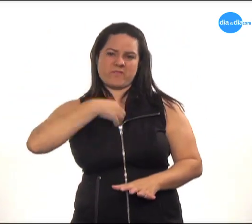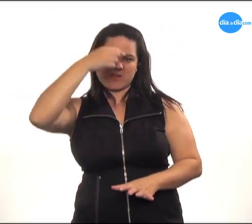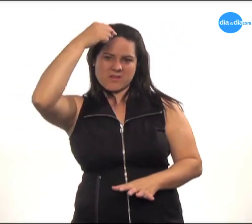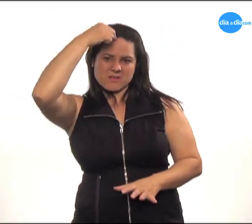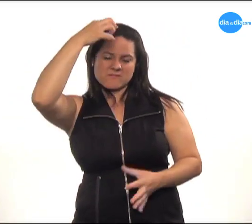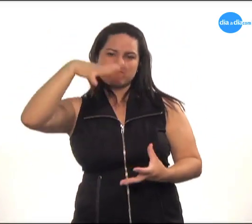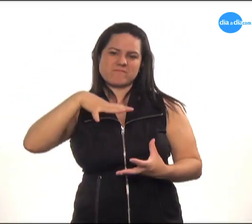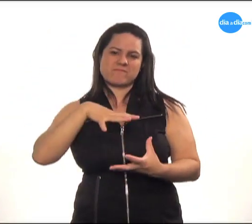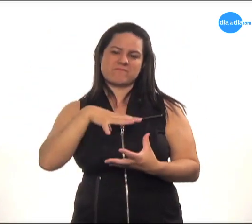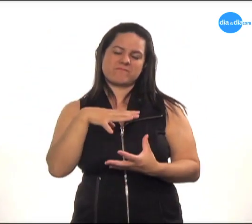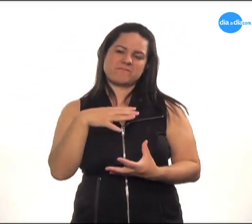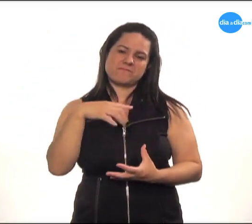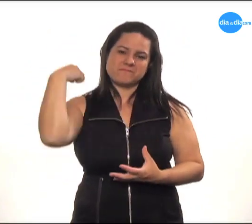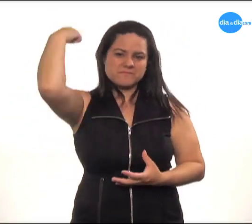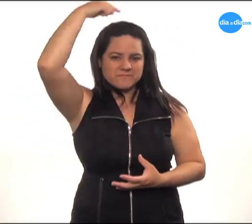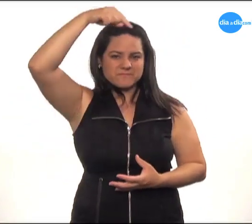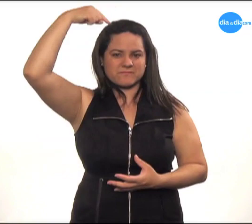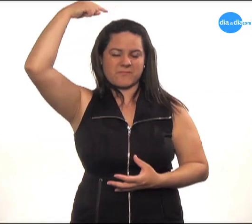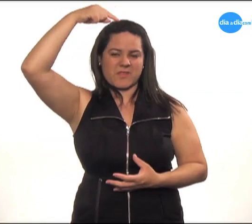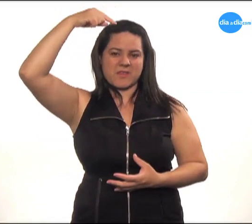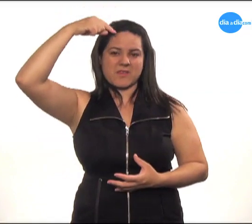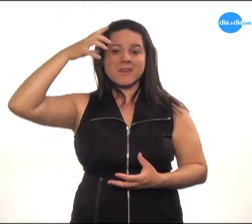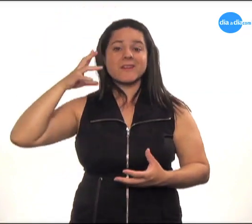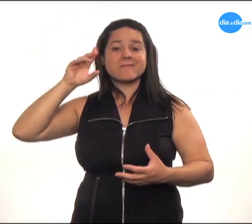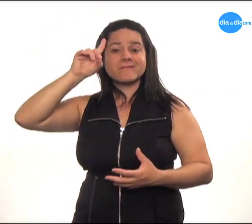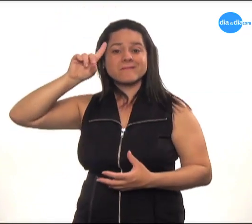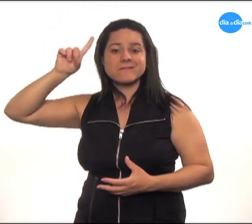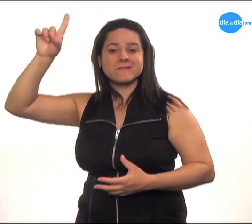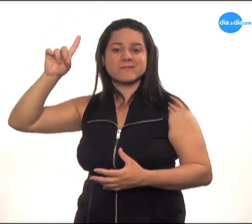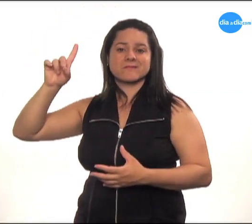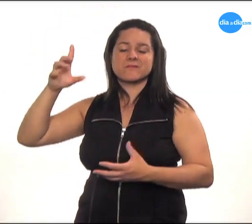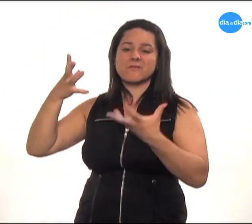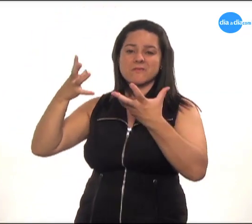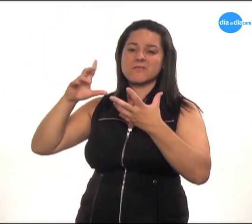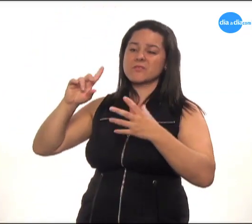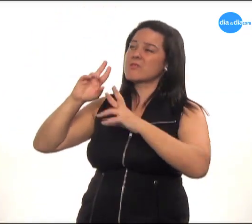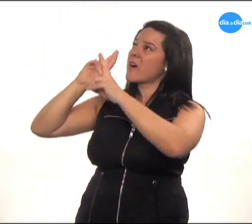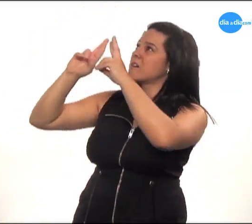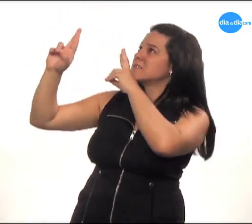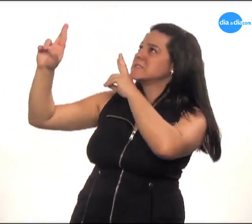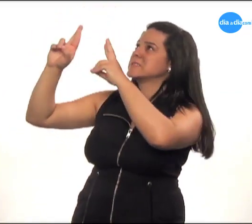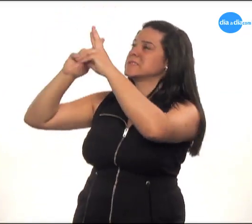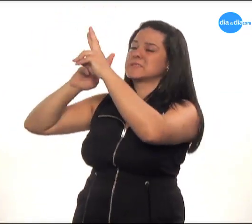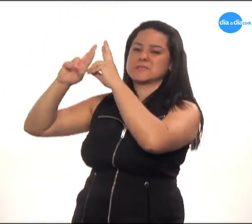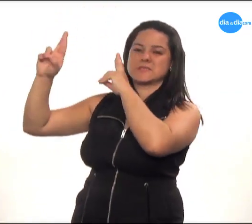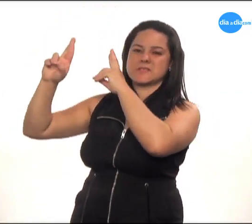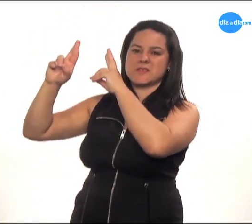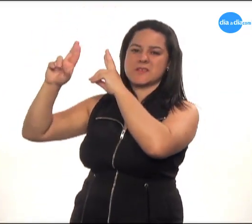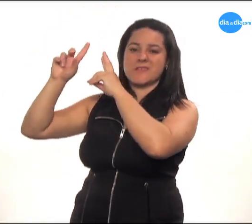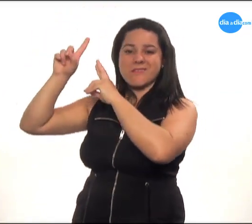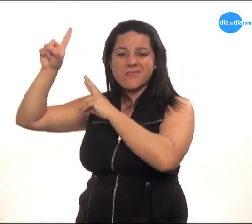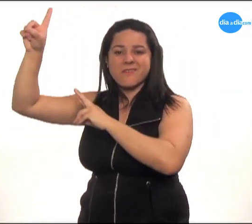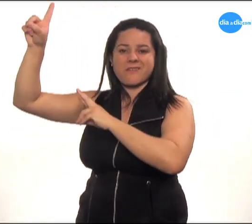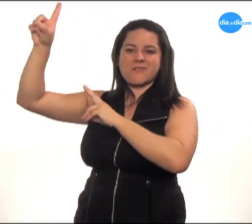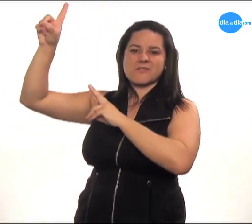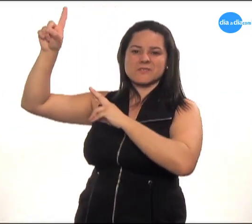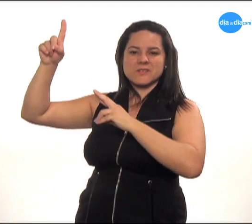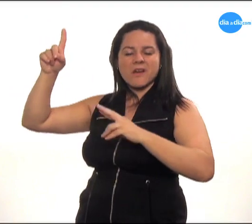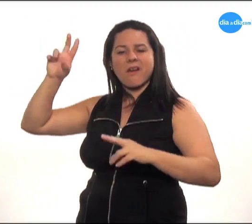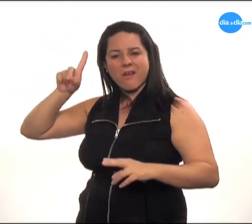mágica. Ele quer que a gente viva um relacionamento em que Ele passe a ser o Senhor da nossa